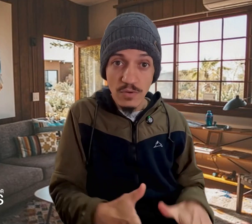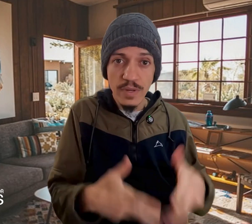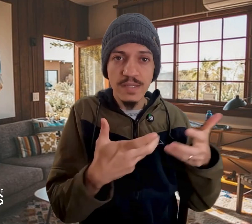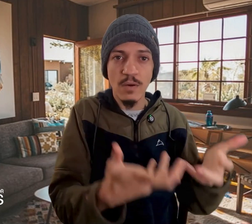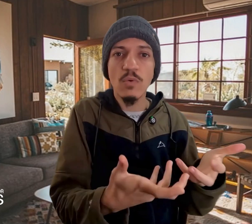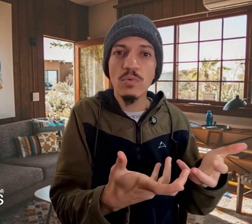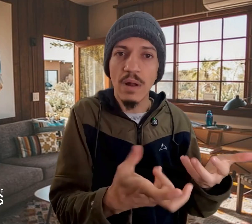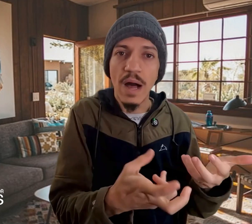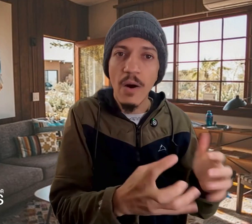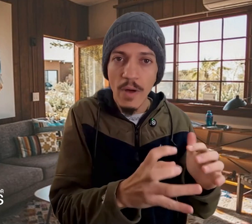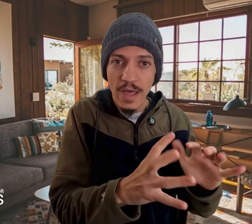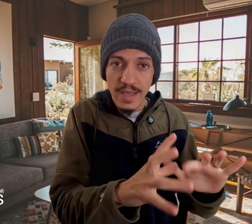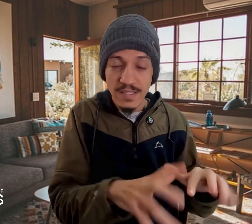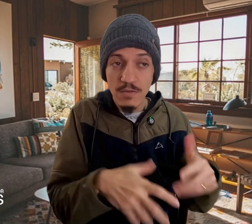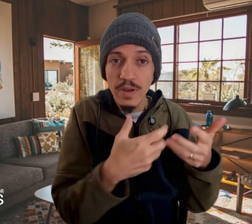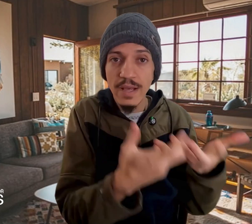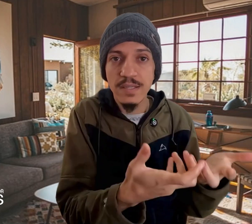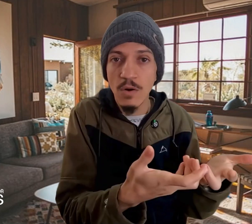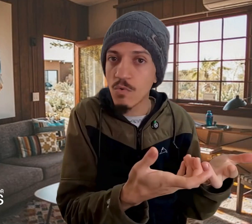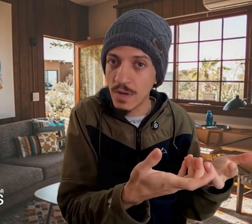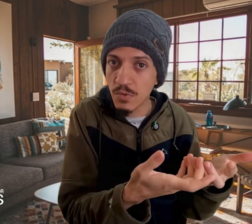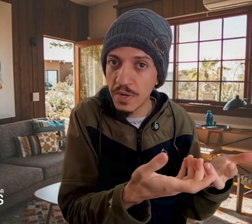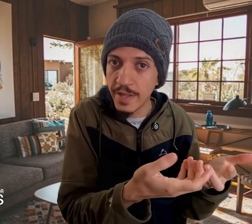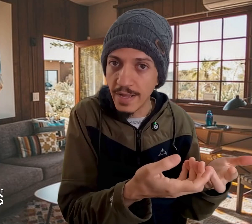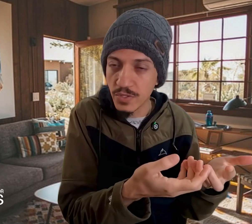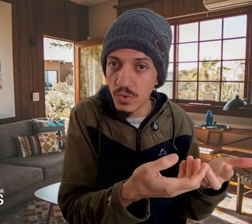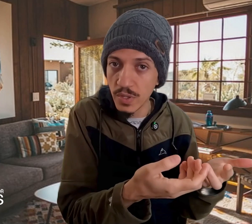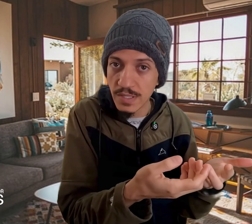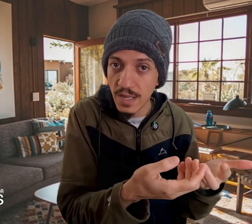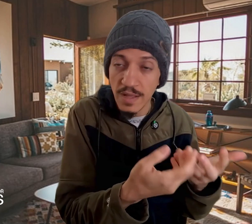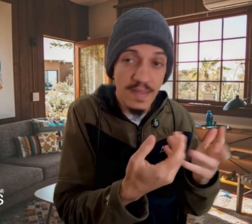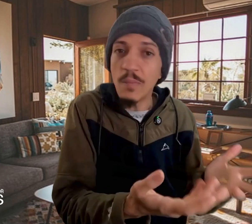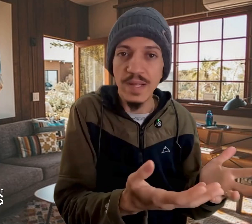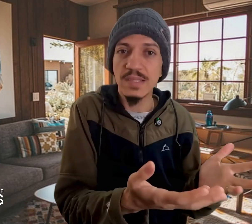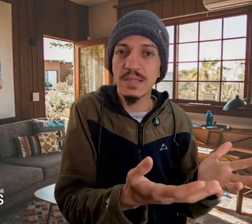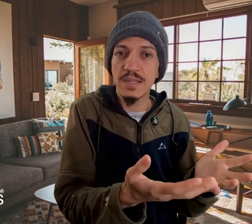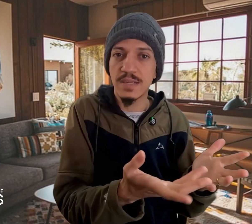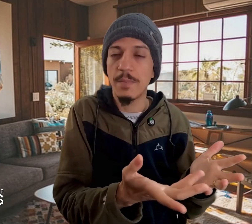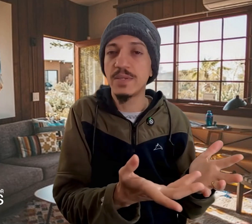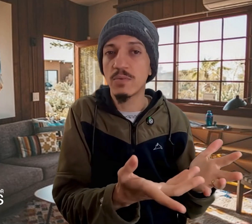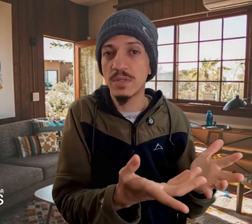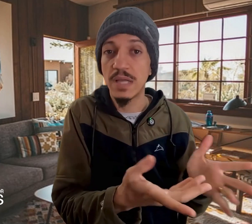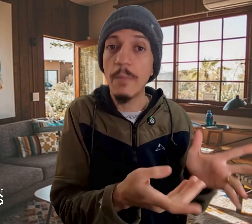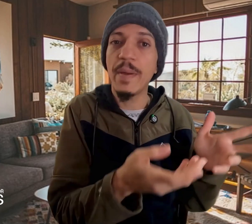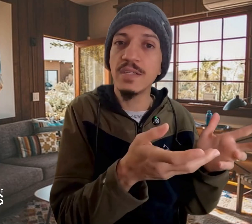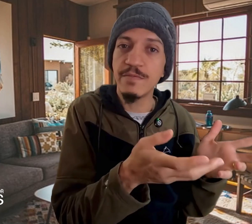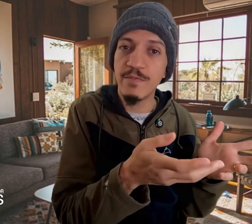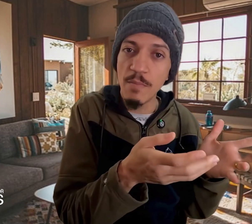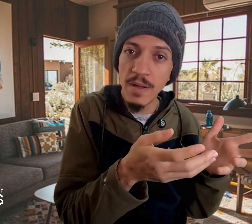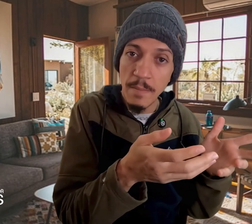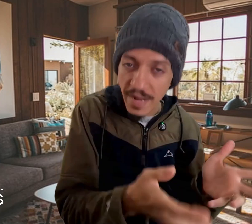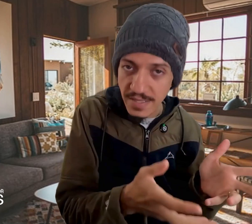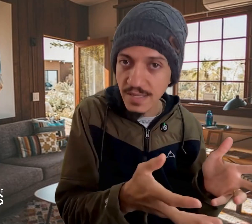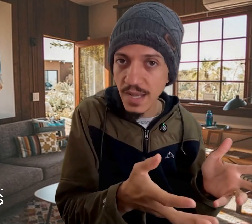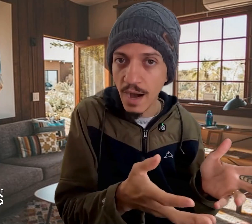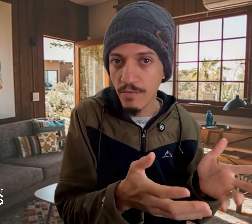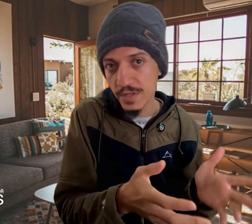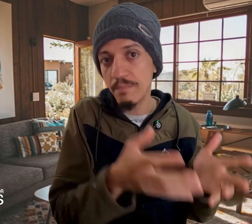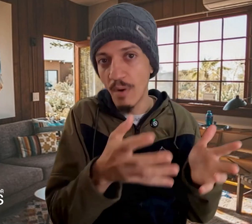conexão cultural e essa conexão com as comunidades surdas não precisa necessariamente acontecer apenas de forma presencial. Você pode